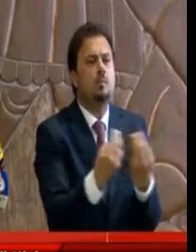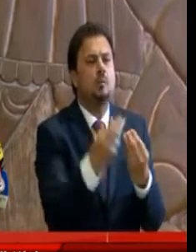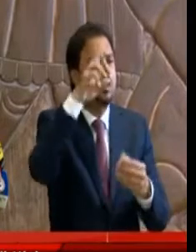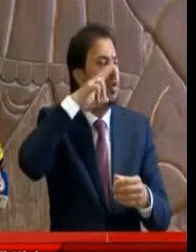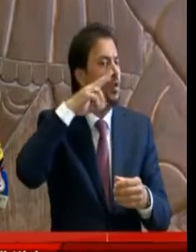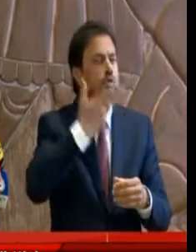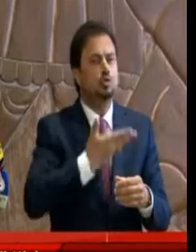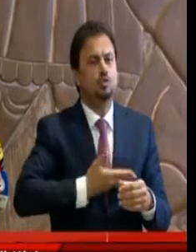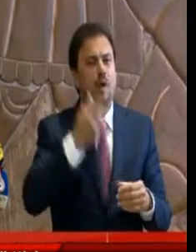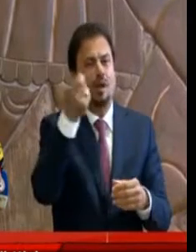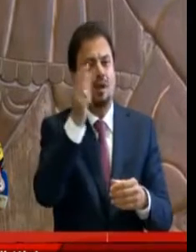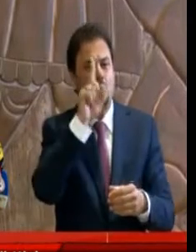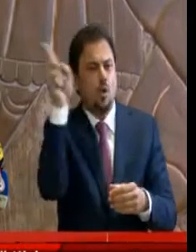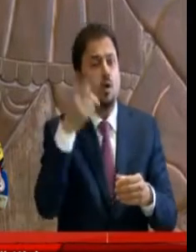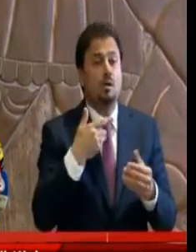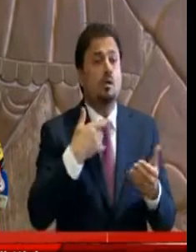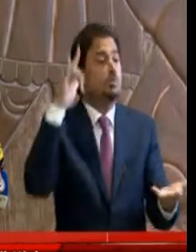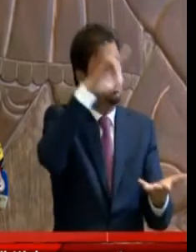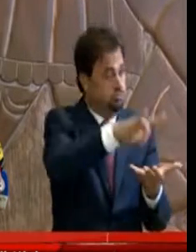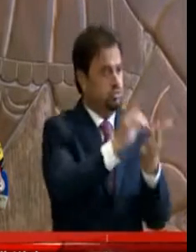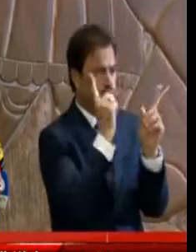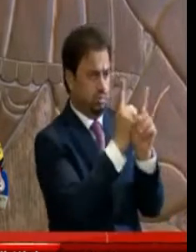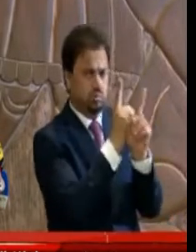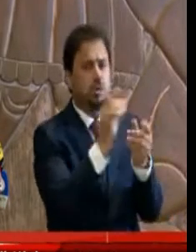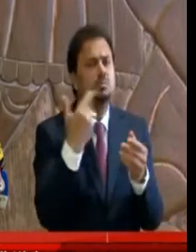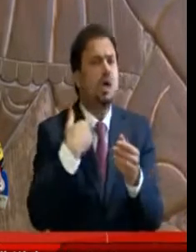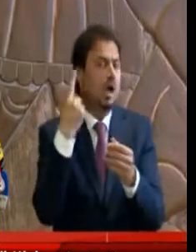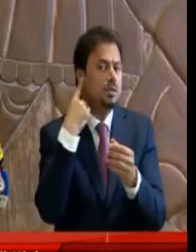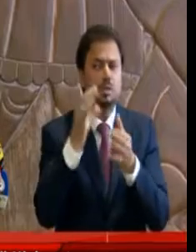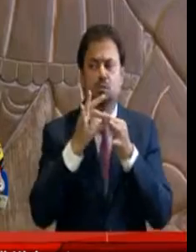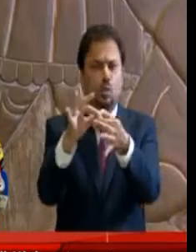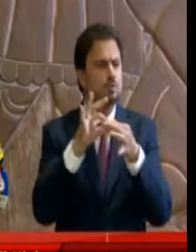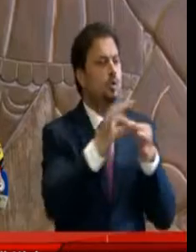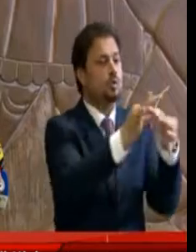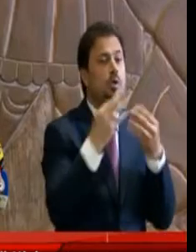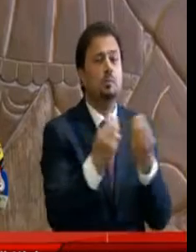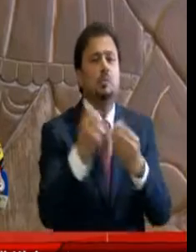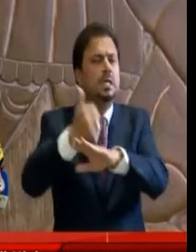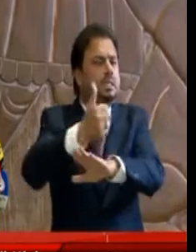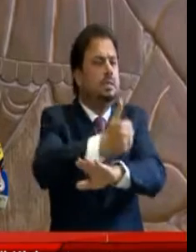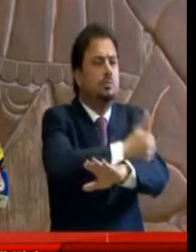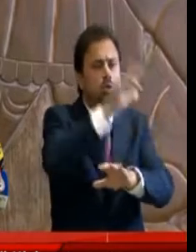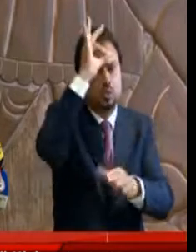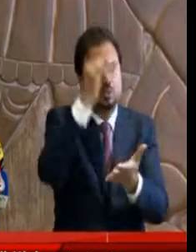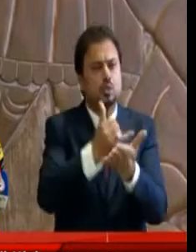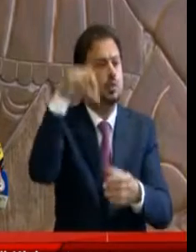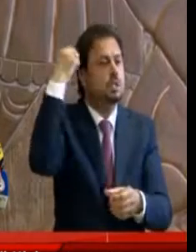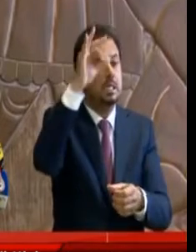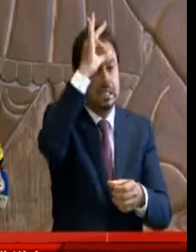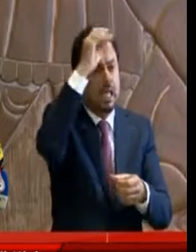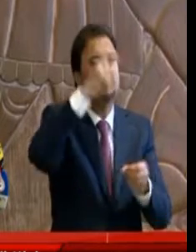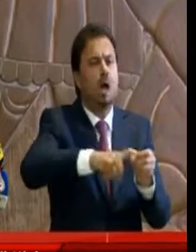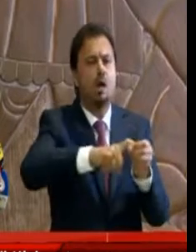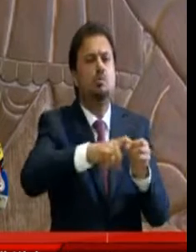كردستان وزرنا الإقليم واستمعنا إلى خطط مدراء الشرطة وكان هناك تعاون مع وزارة الداخلية في